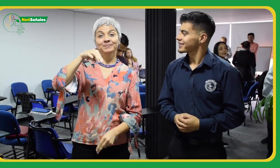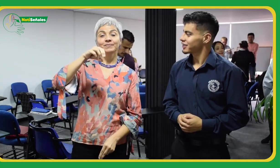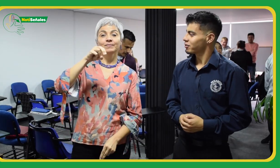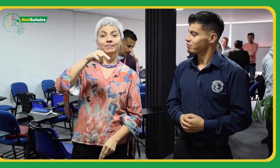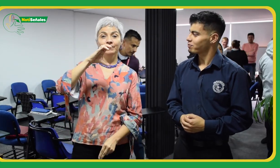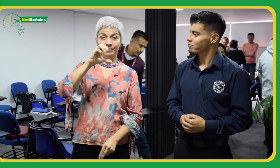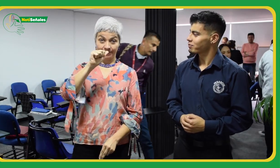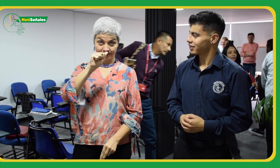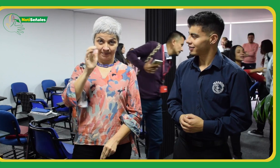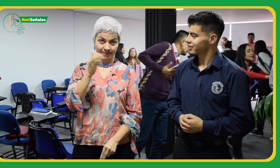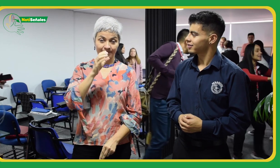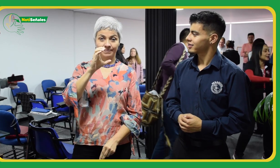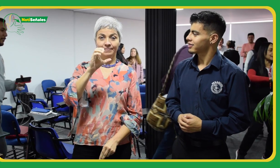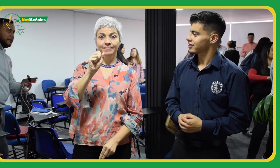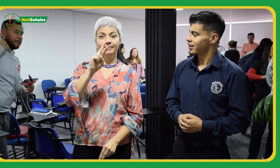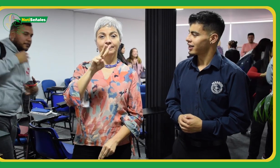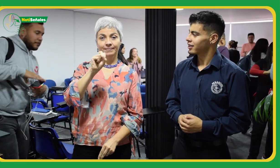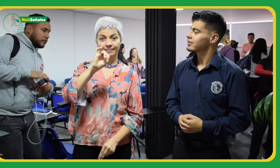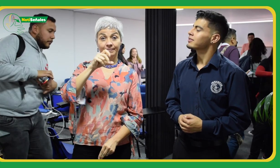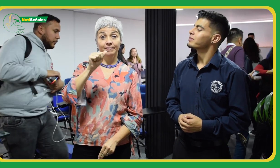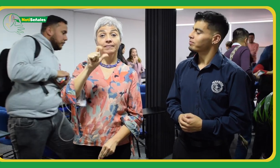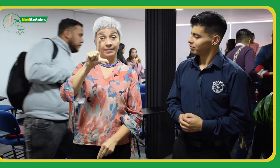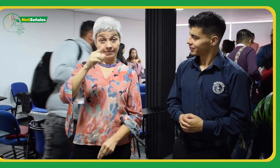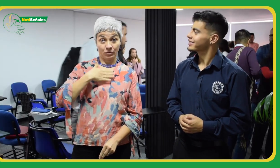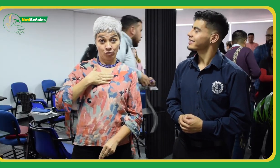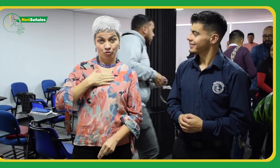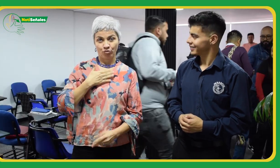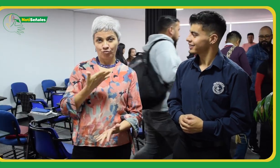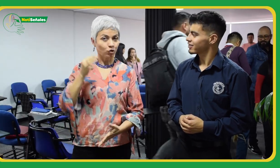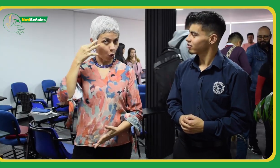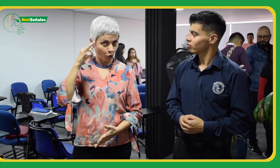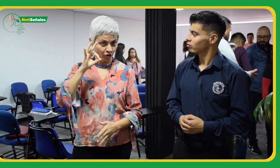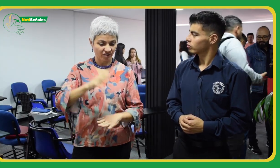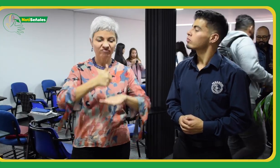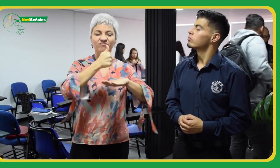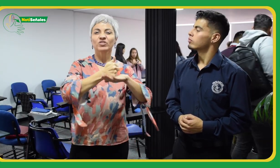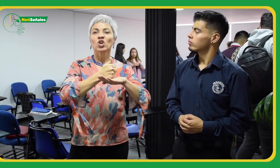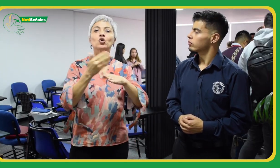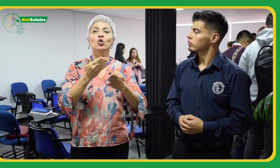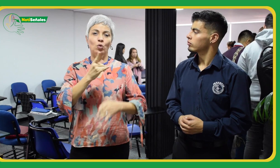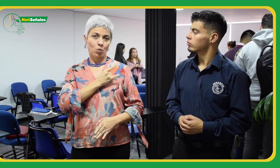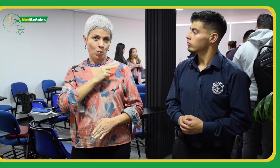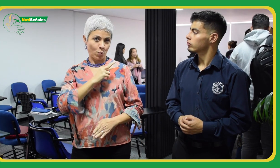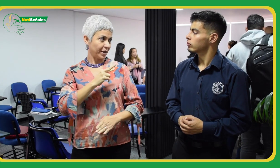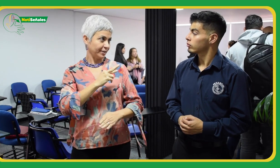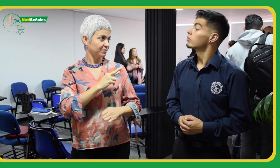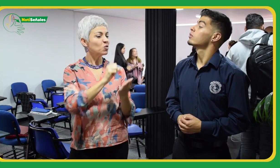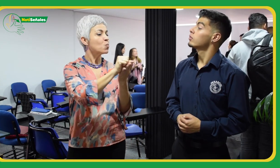es Mónica Carvajal soy oyente y soy directora en la Universidad del